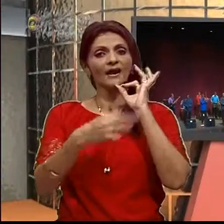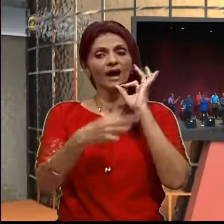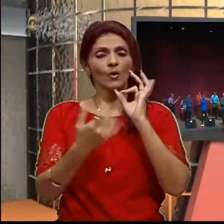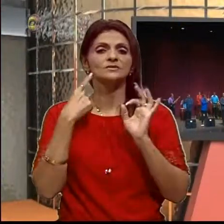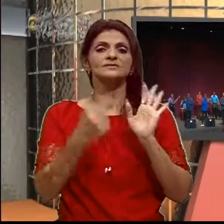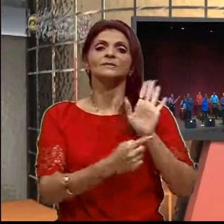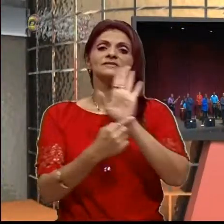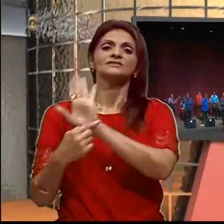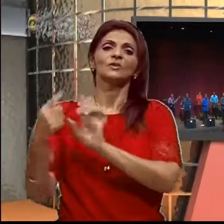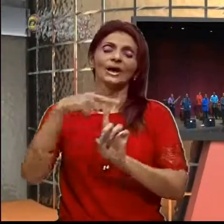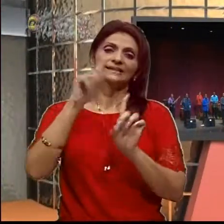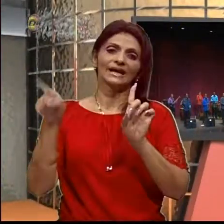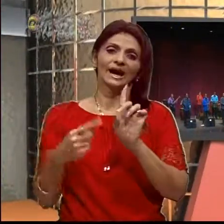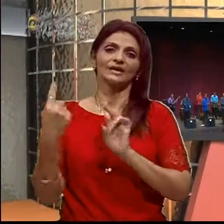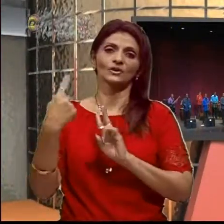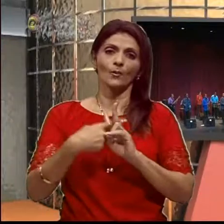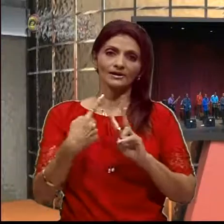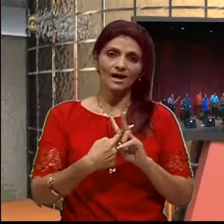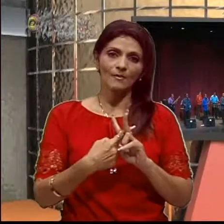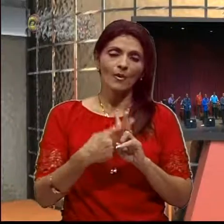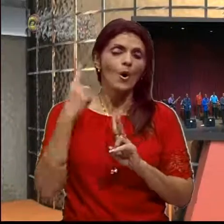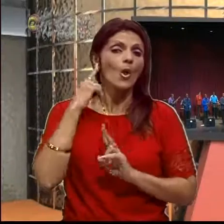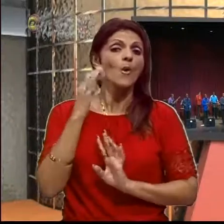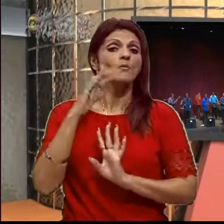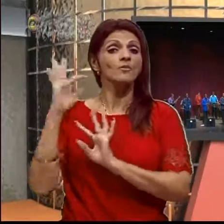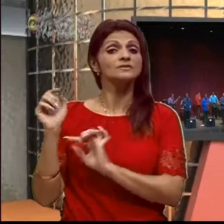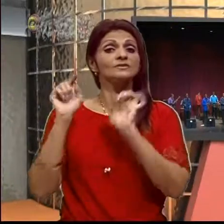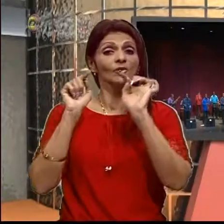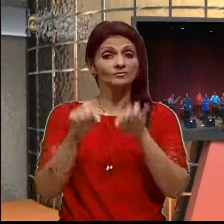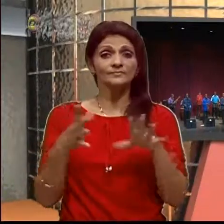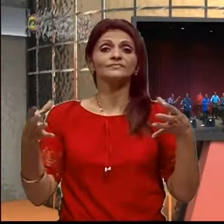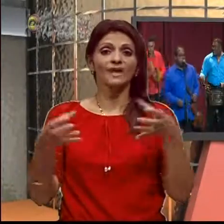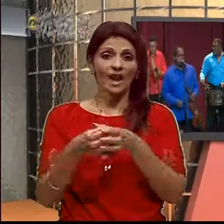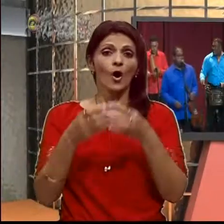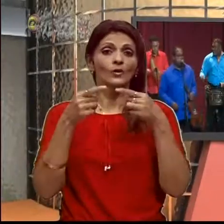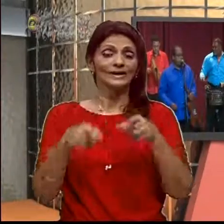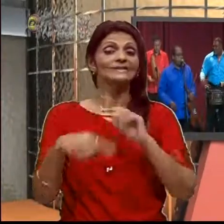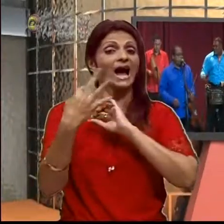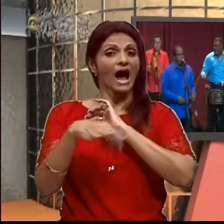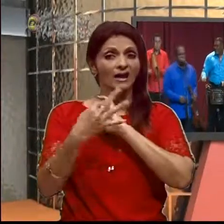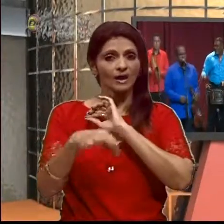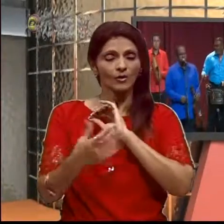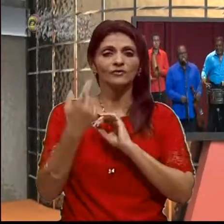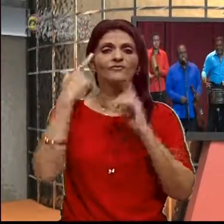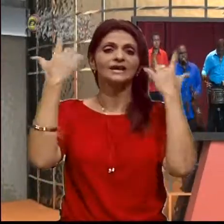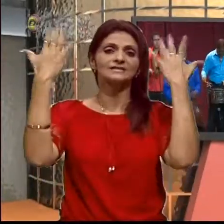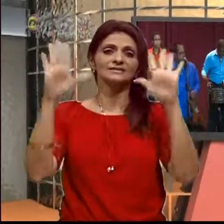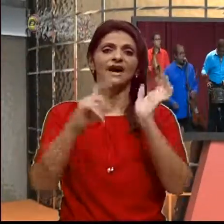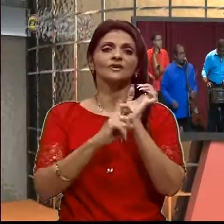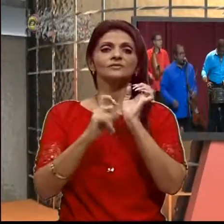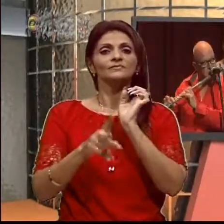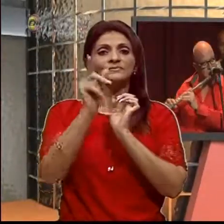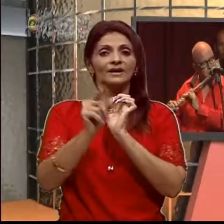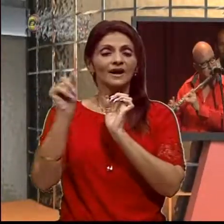Bayamo. Los músicos de la Charanga de América felicitaron a los granmenses por merecer la sede del